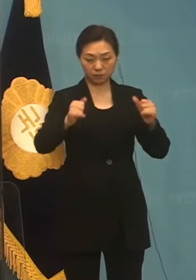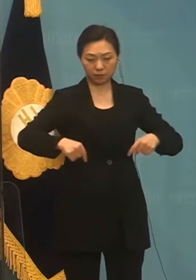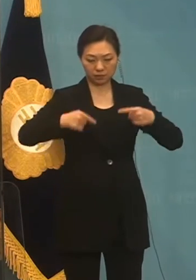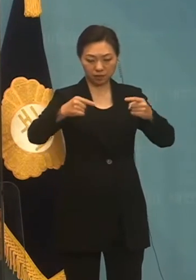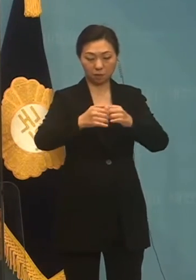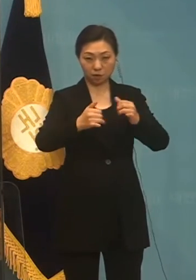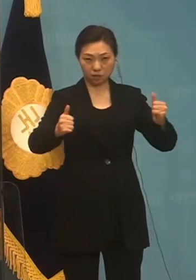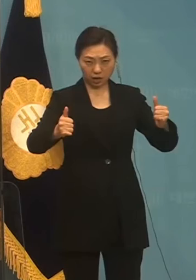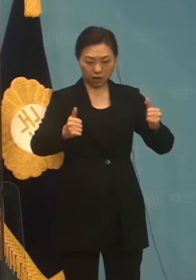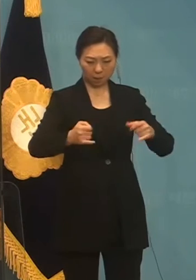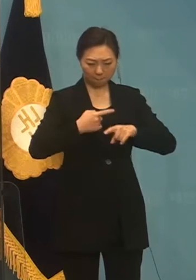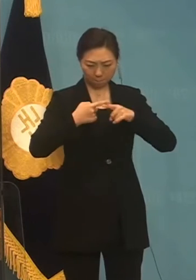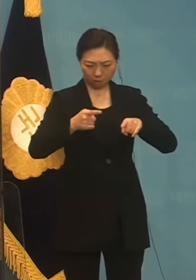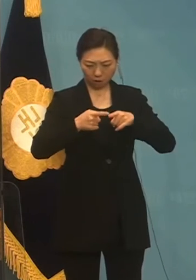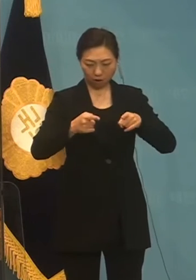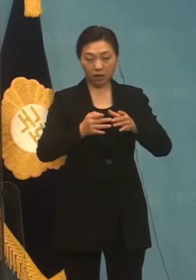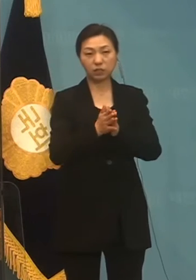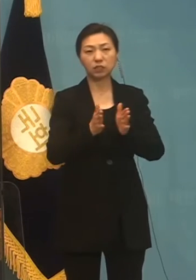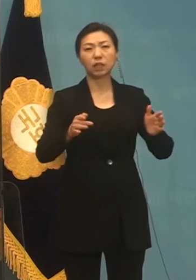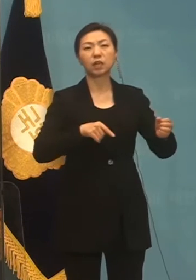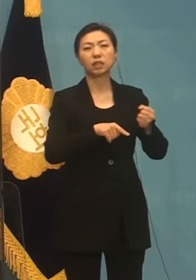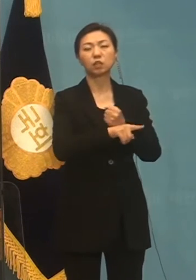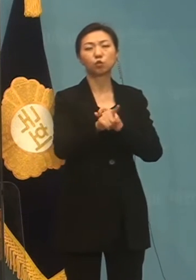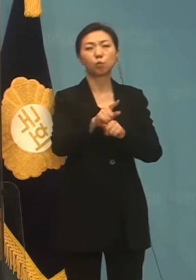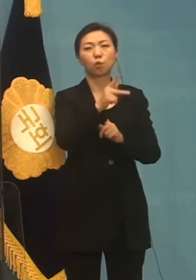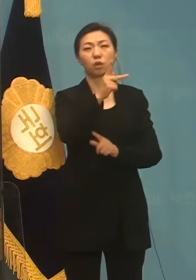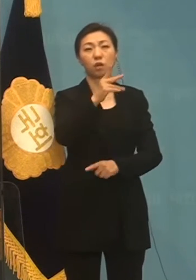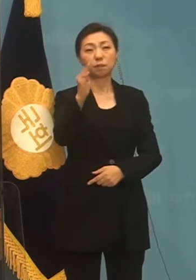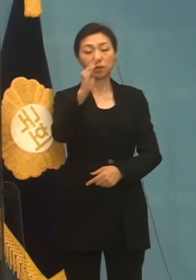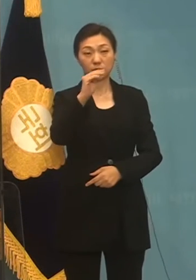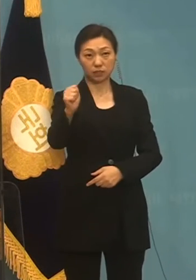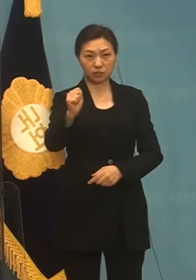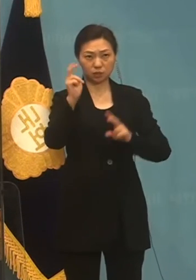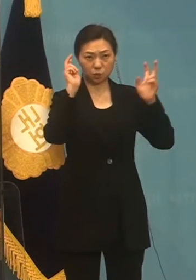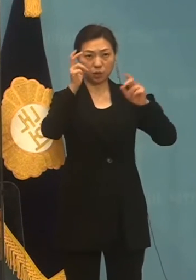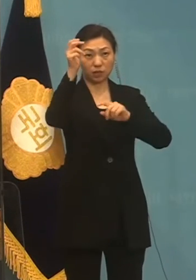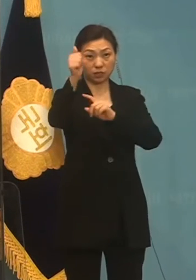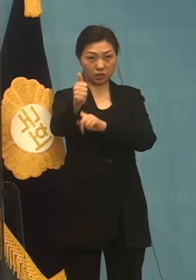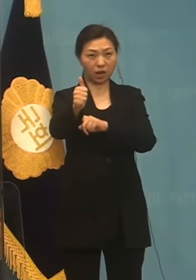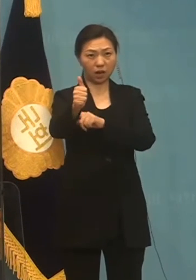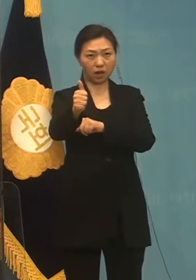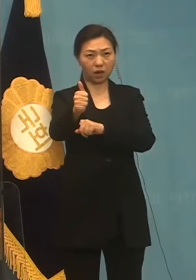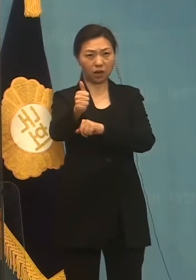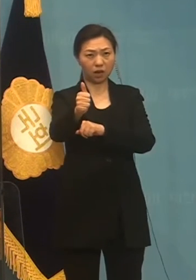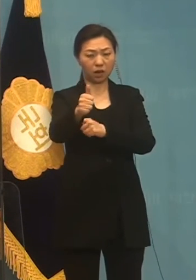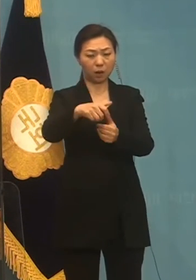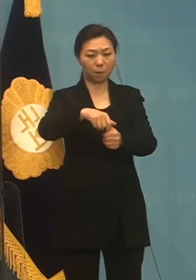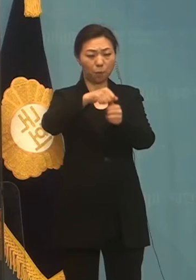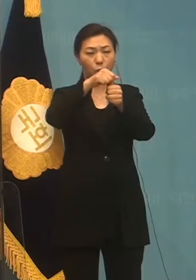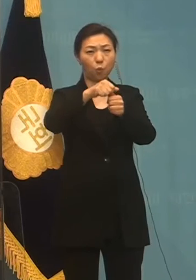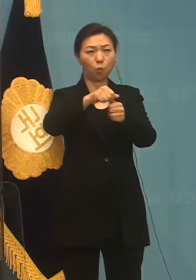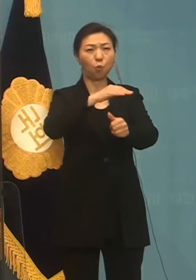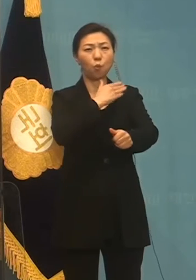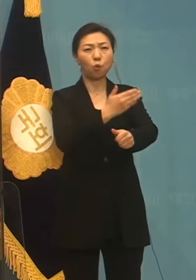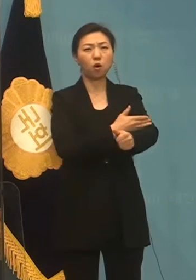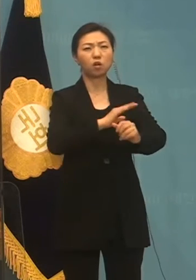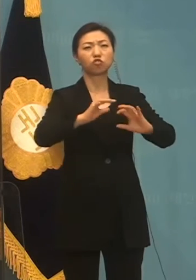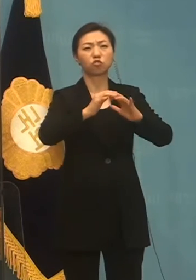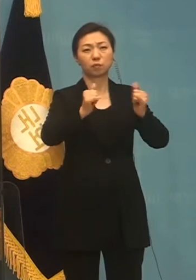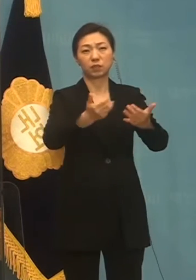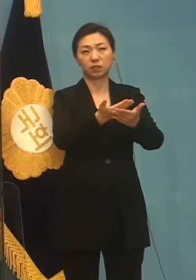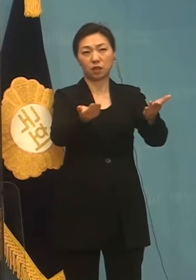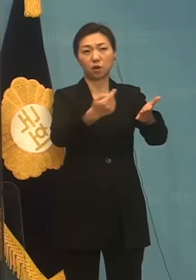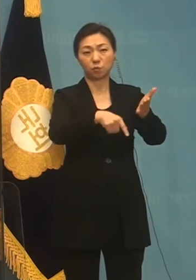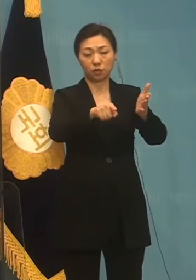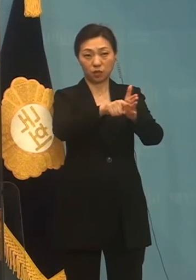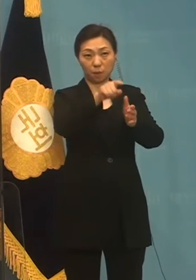시민참여단의 평가가 도입된 취지는 사장 선임의 주권을 국민들에게 돌려주겠다는 것 아닙니다. 3명 후보 중